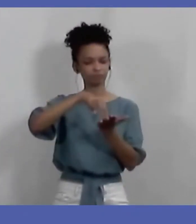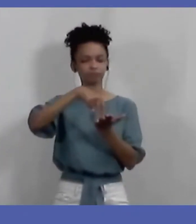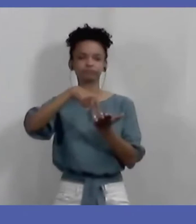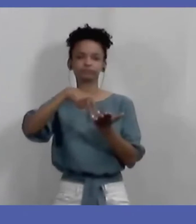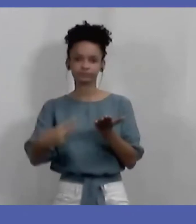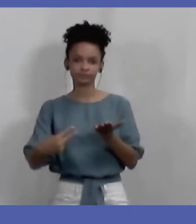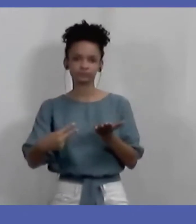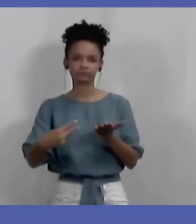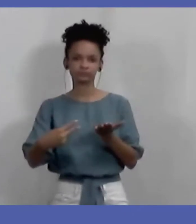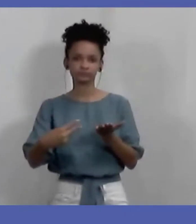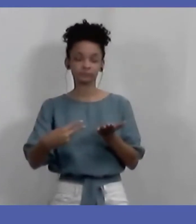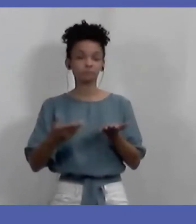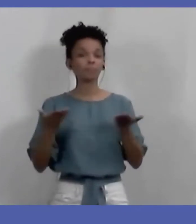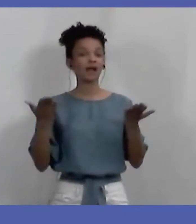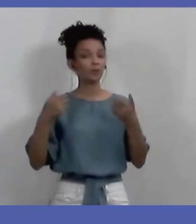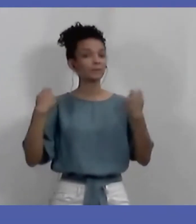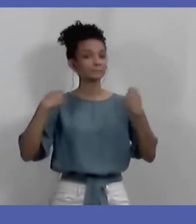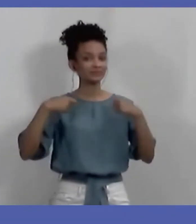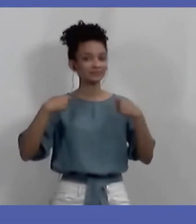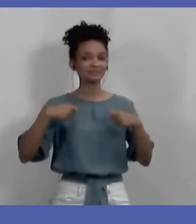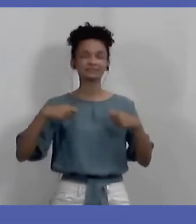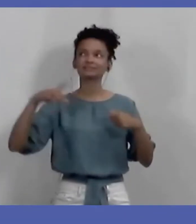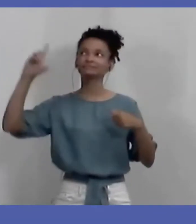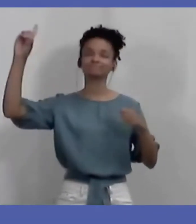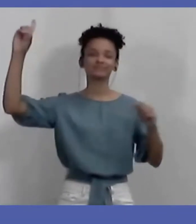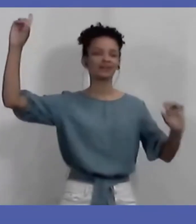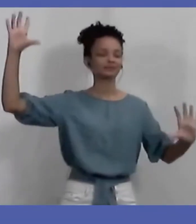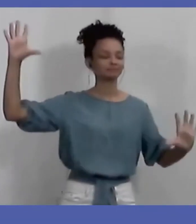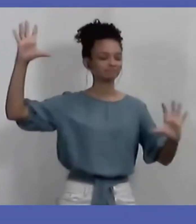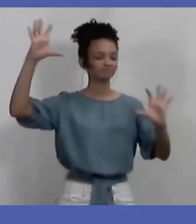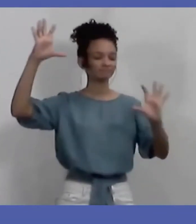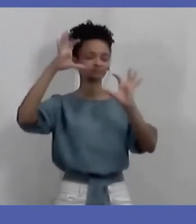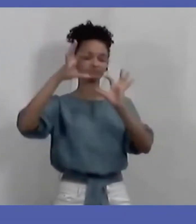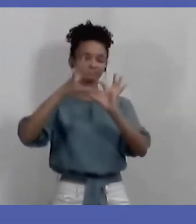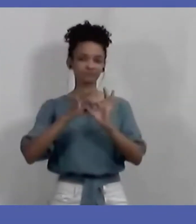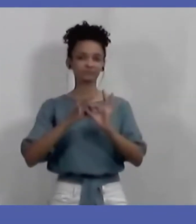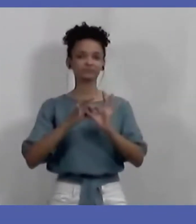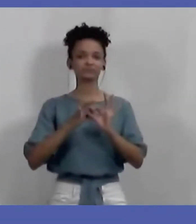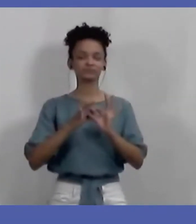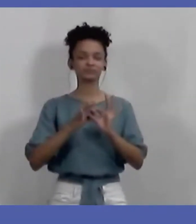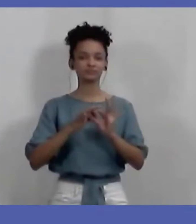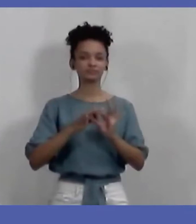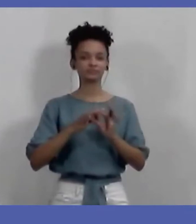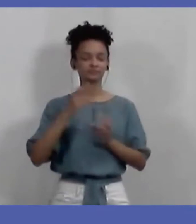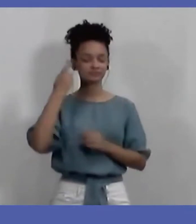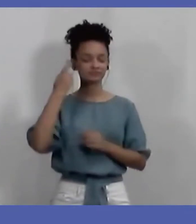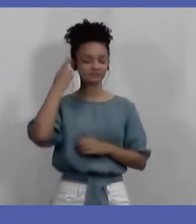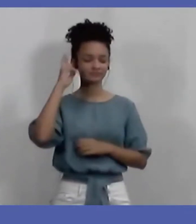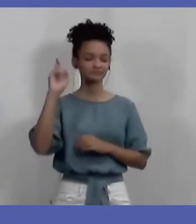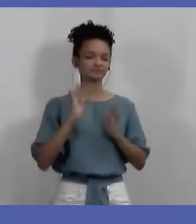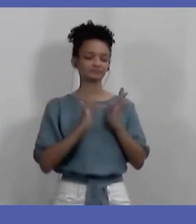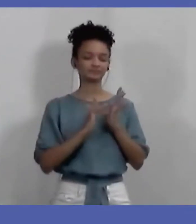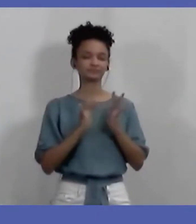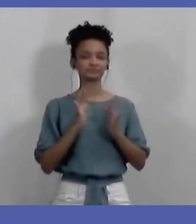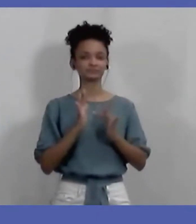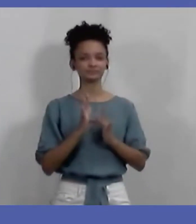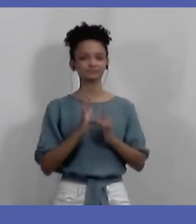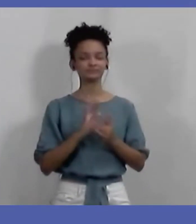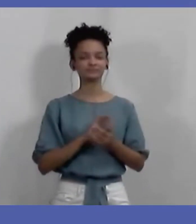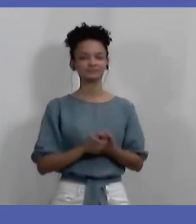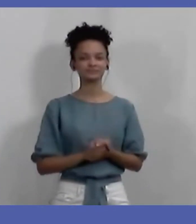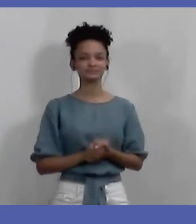essas pessoas a Deus. Por isso, irmãos, Senhor Jesus, ele foi tremendo, irmãos.